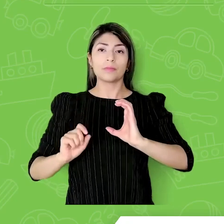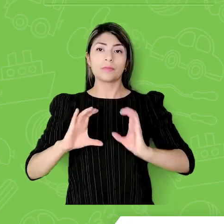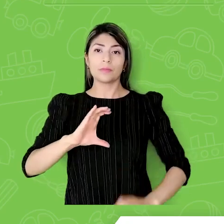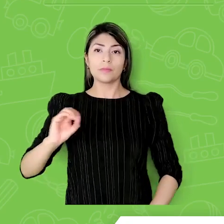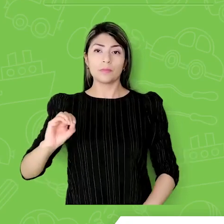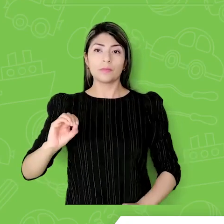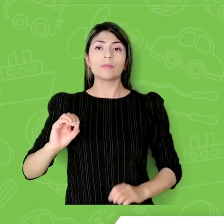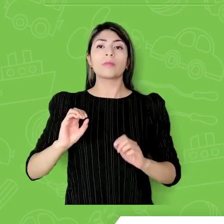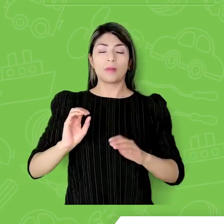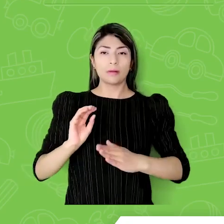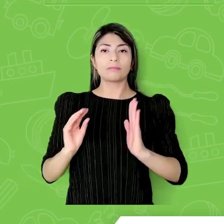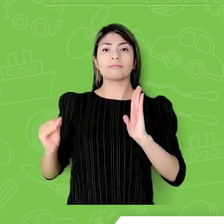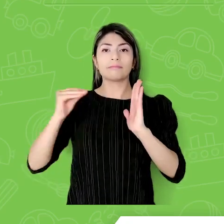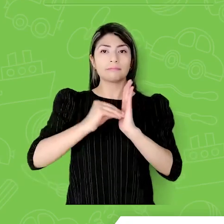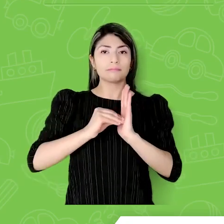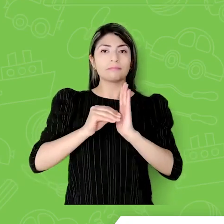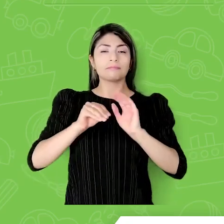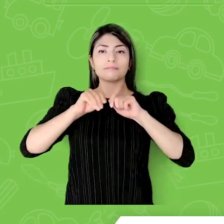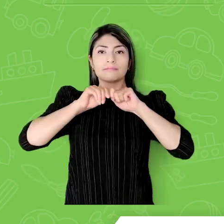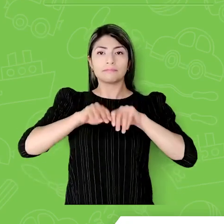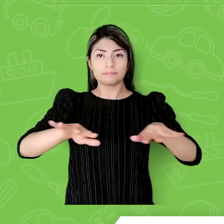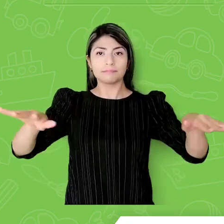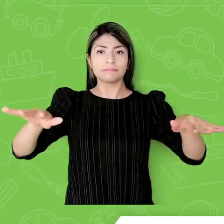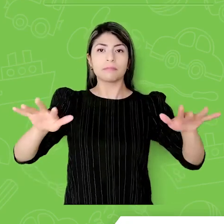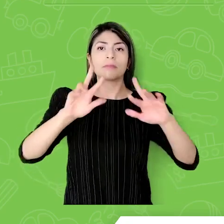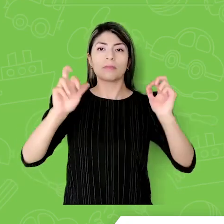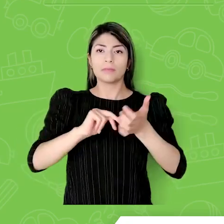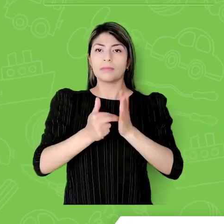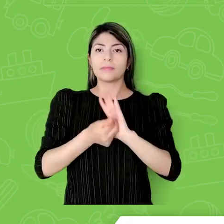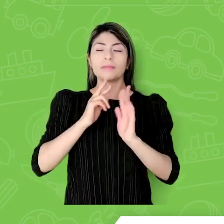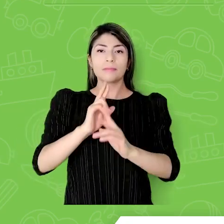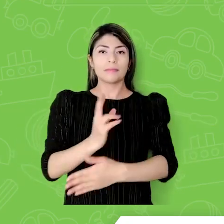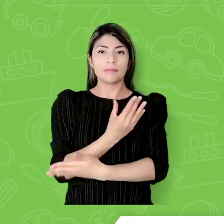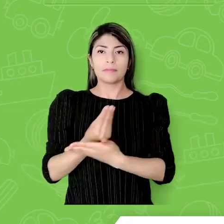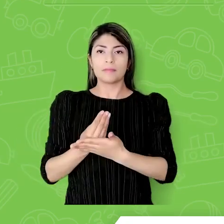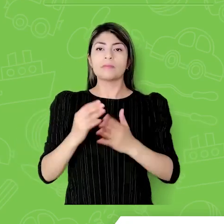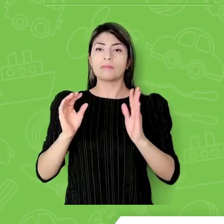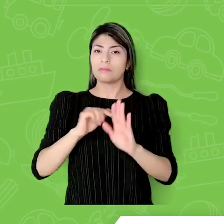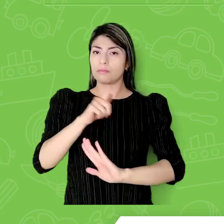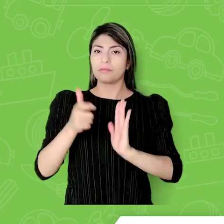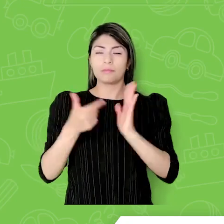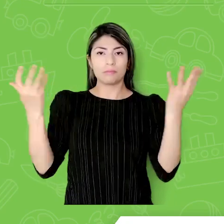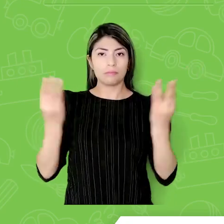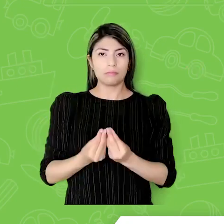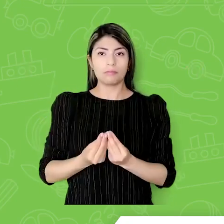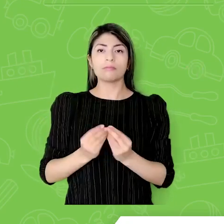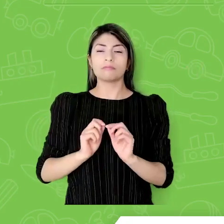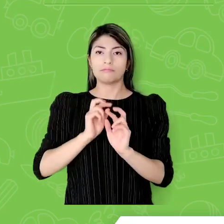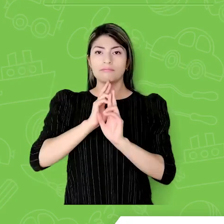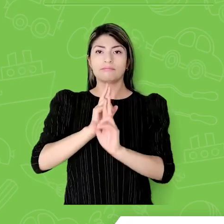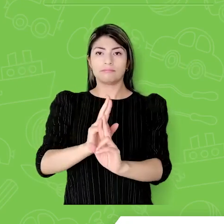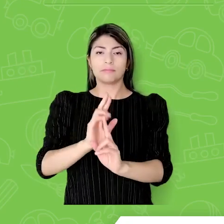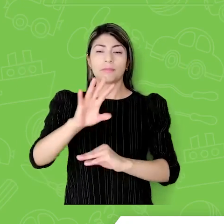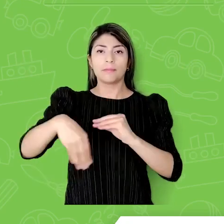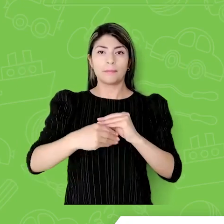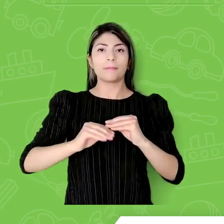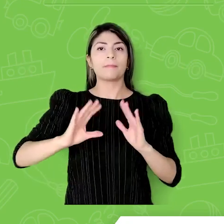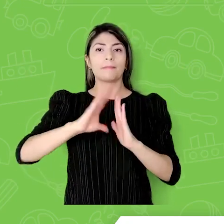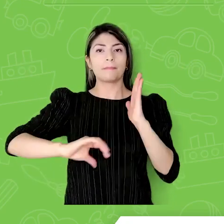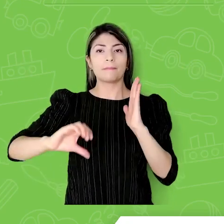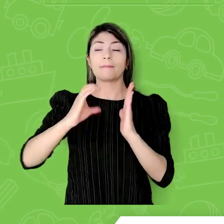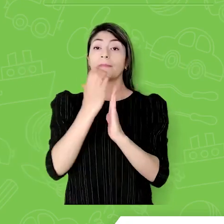www.cnsc.gov.co, enlace CIMO, los respectivos resultados consolidados. Capítulo 4. Listas de